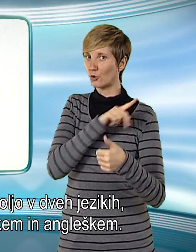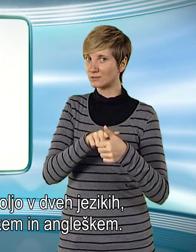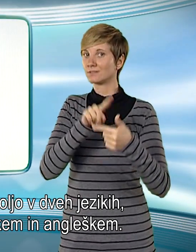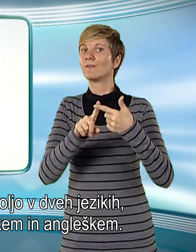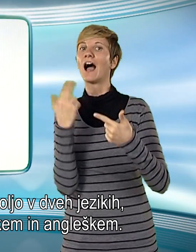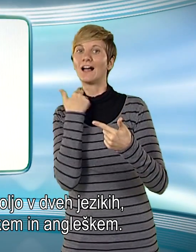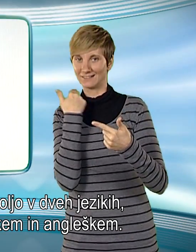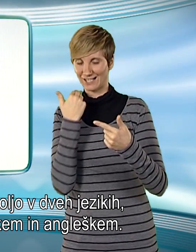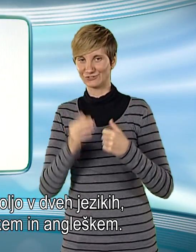angleškem.